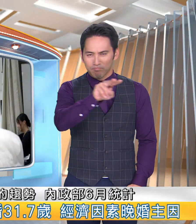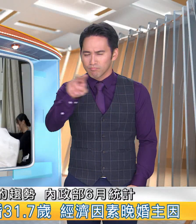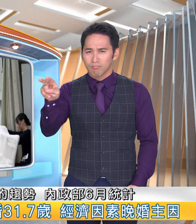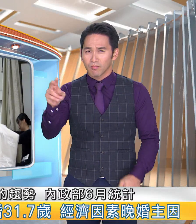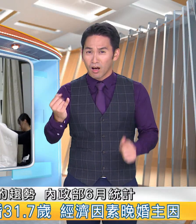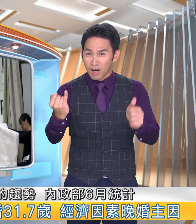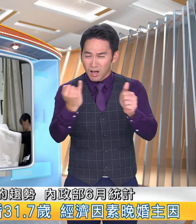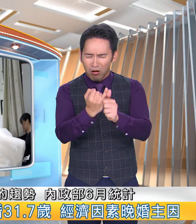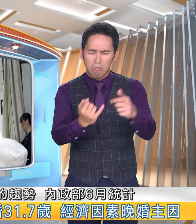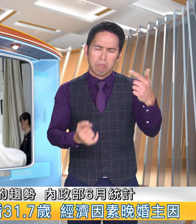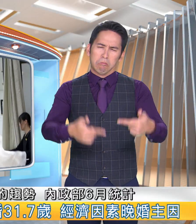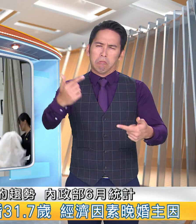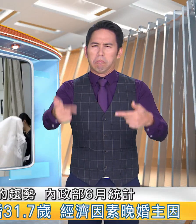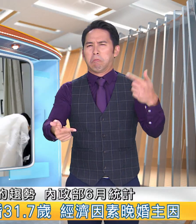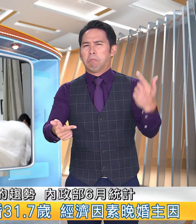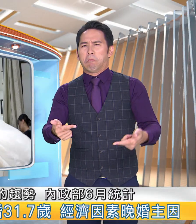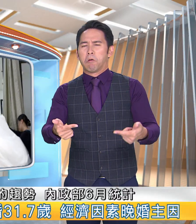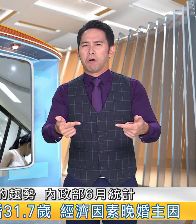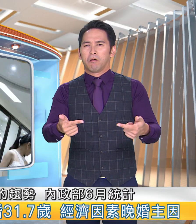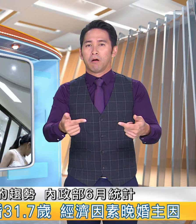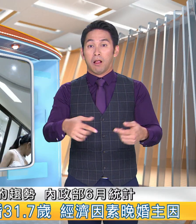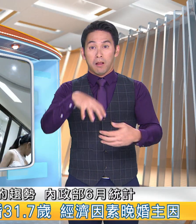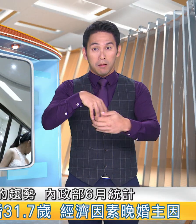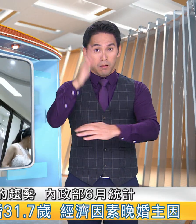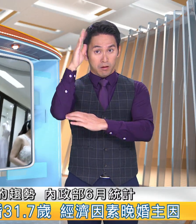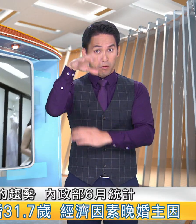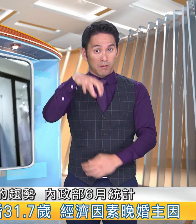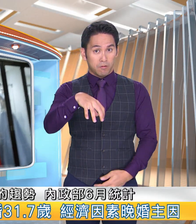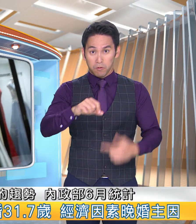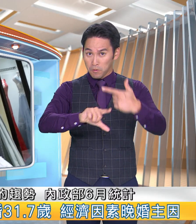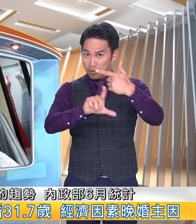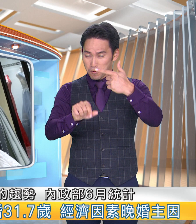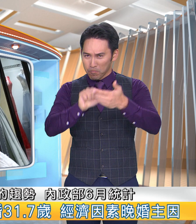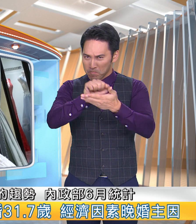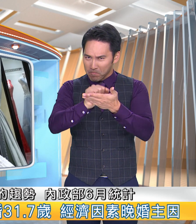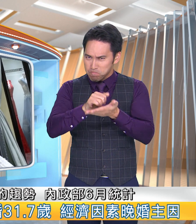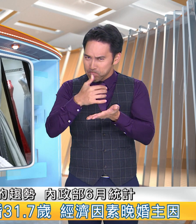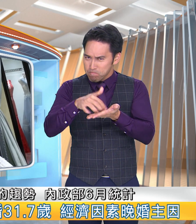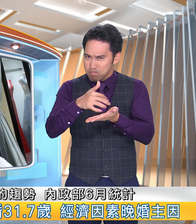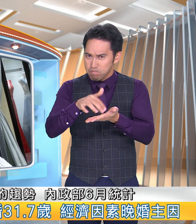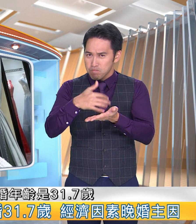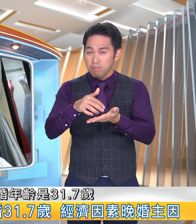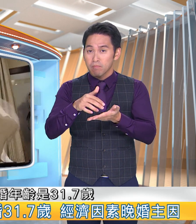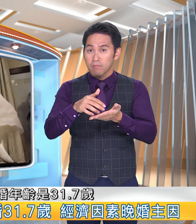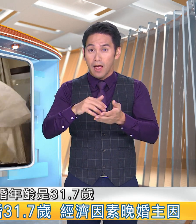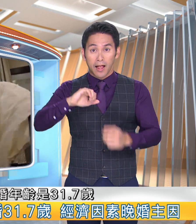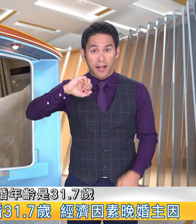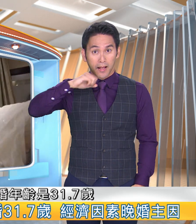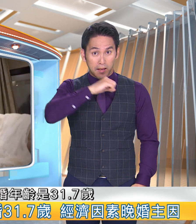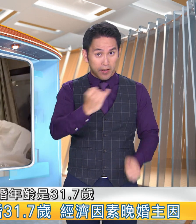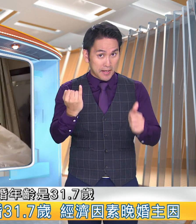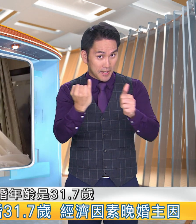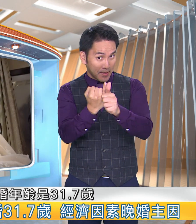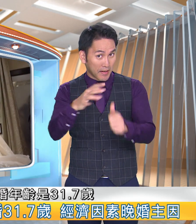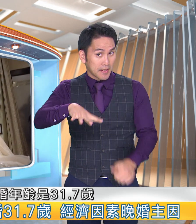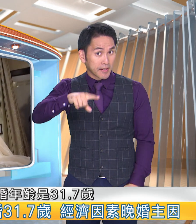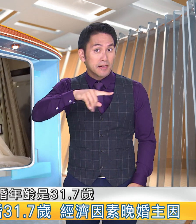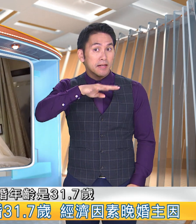现代人有晚婚的趋势。内政部六月统计，国人的平均初婚年